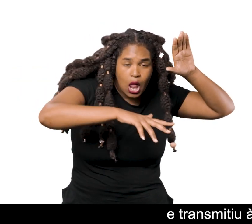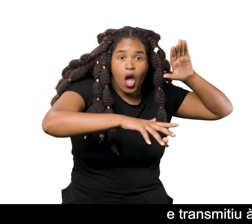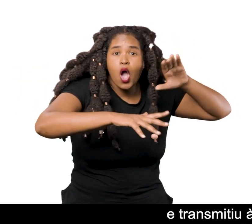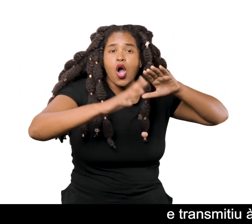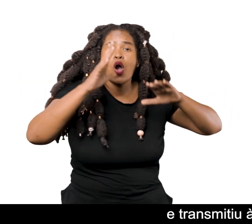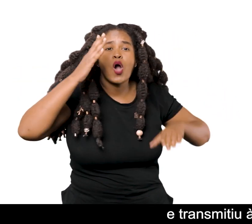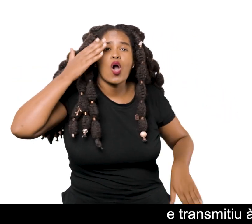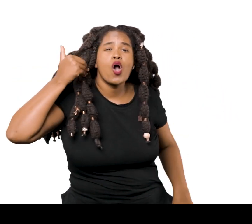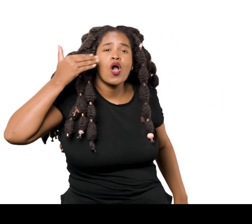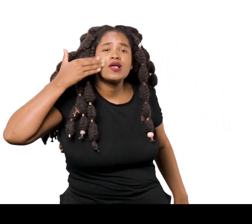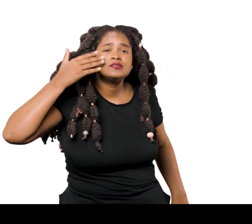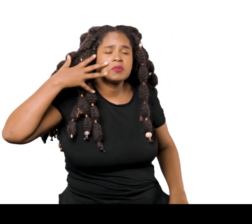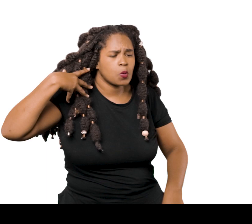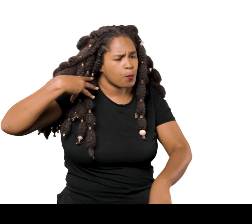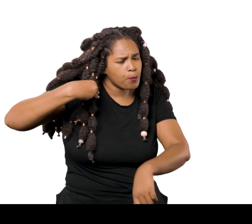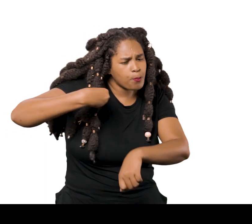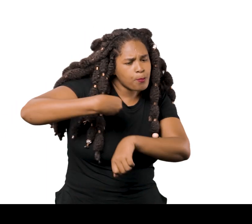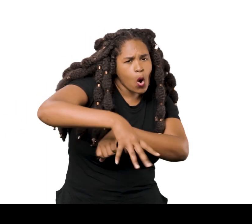seu conhecimento.